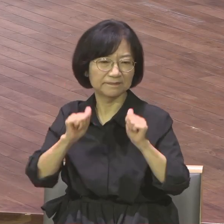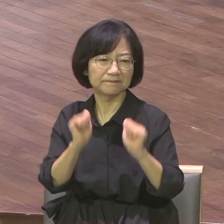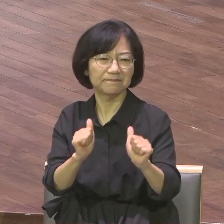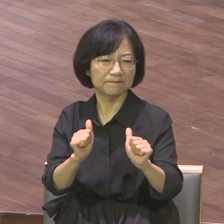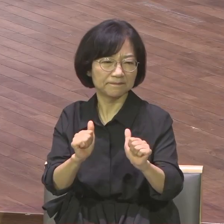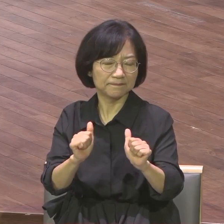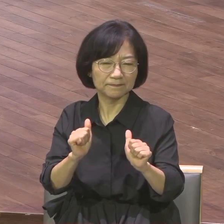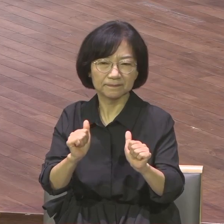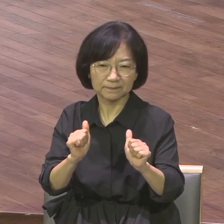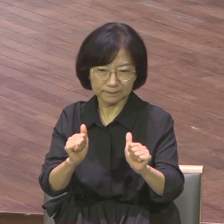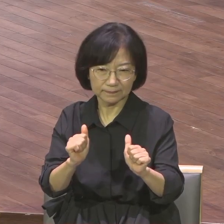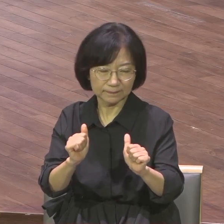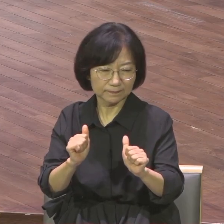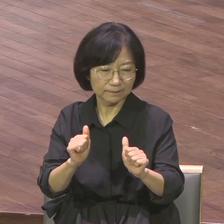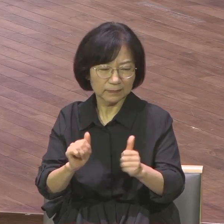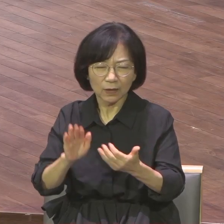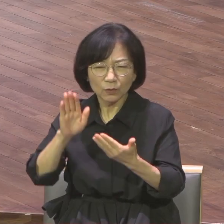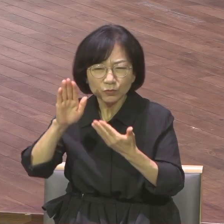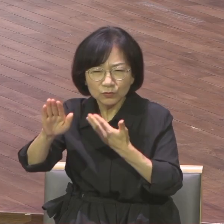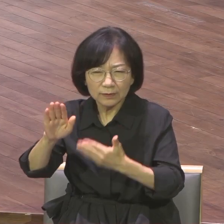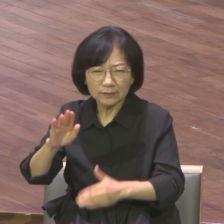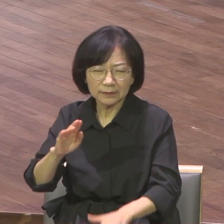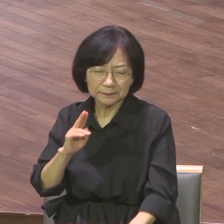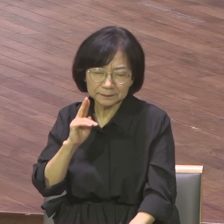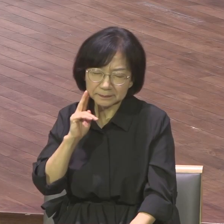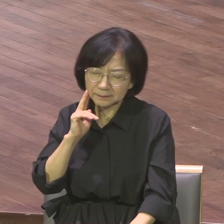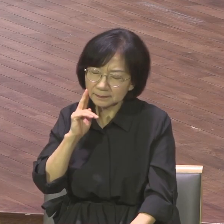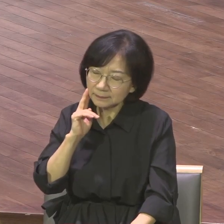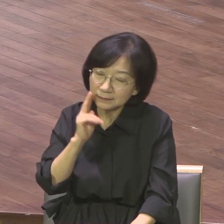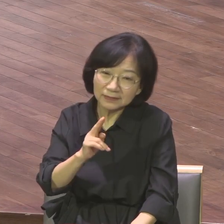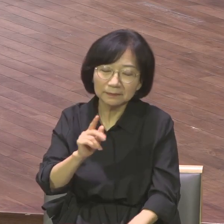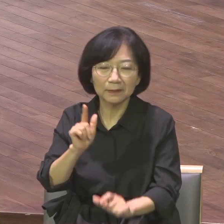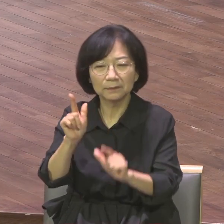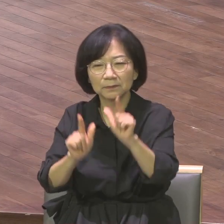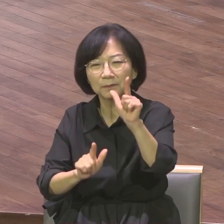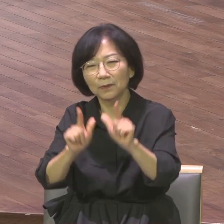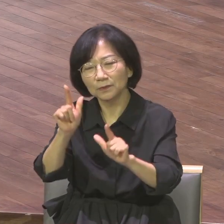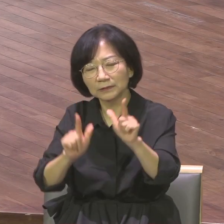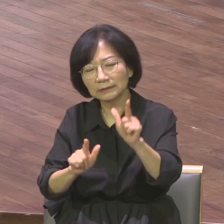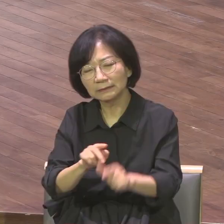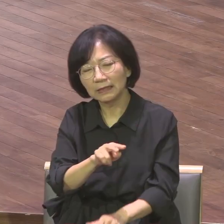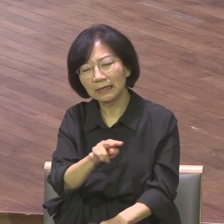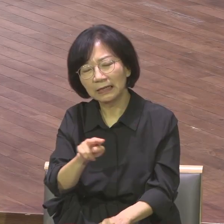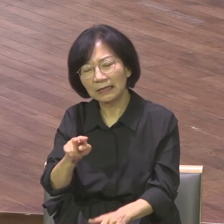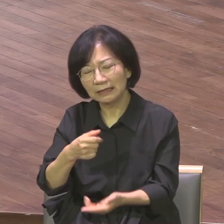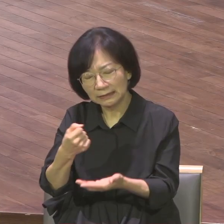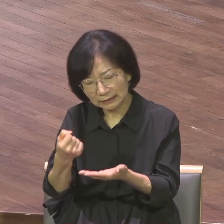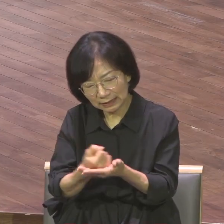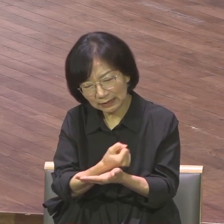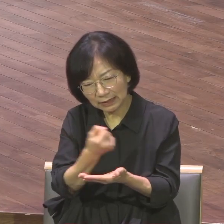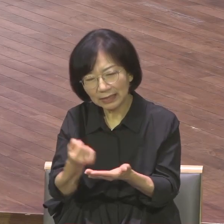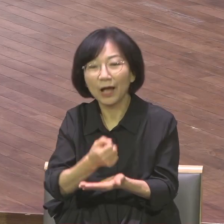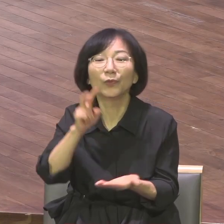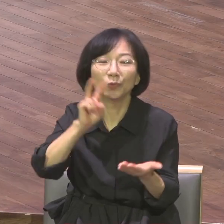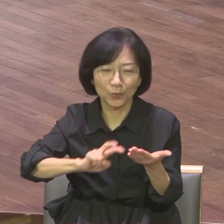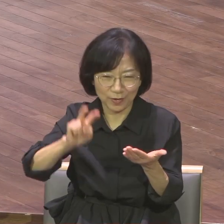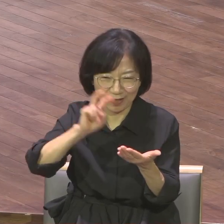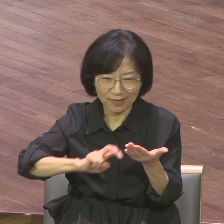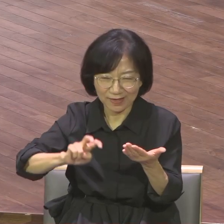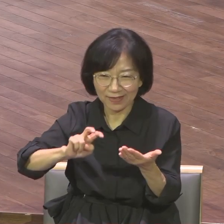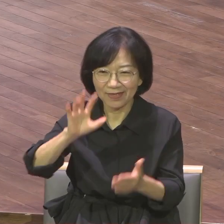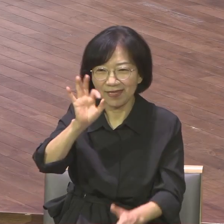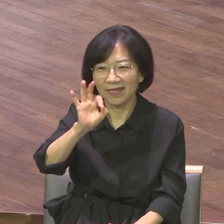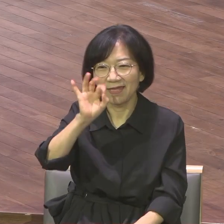받은 이후에 그 비참한 현실을 탄식하는 노래입니다.